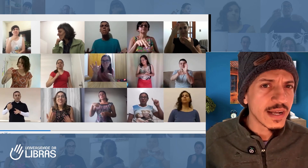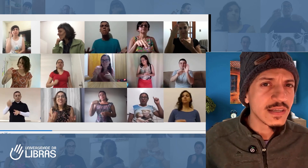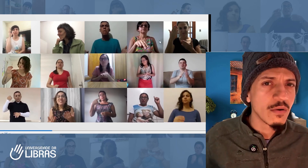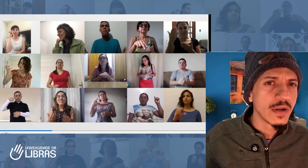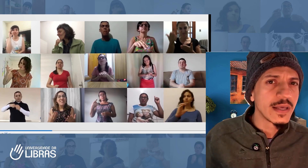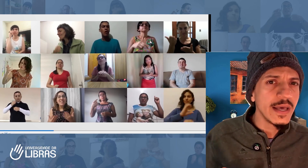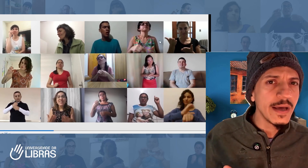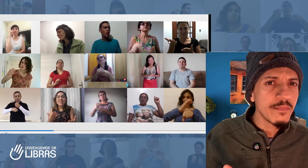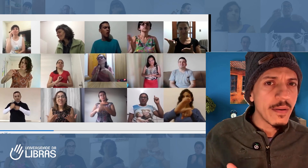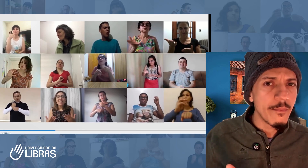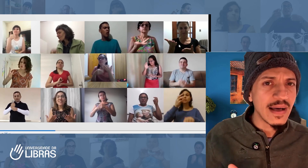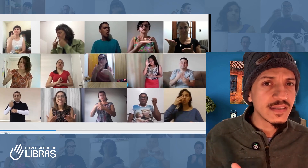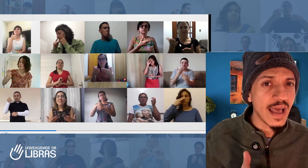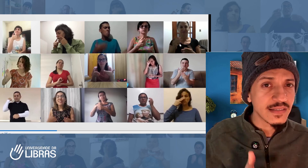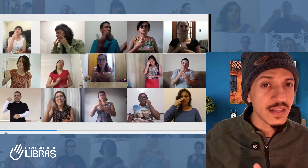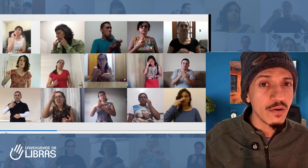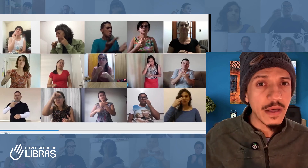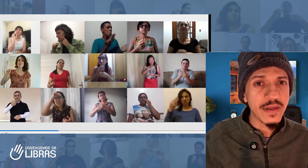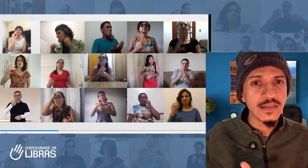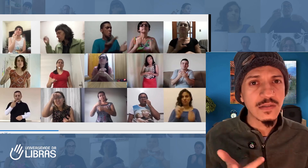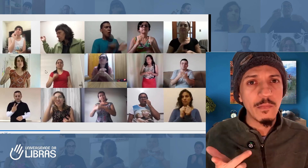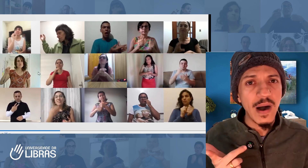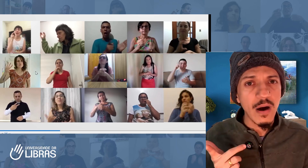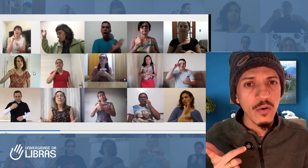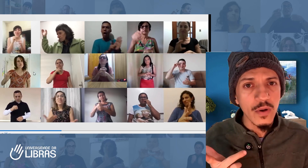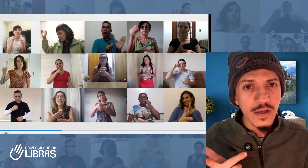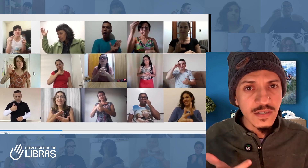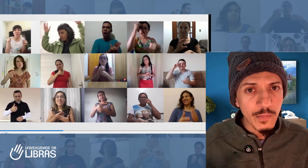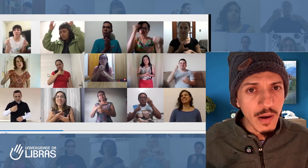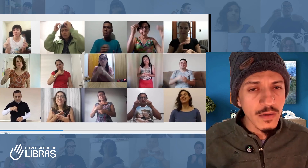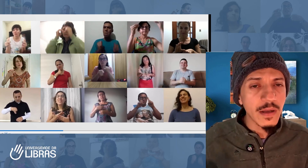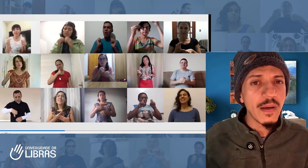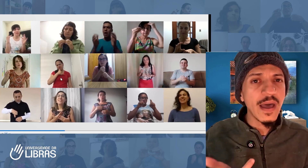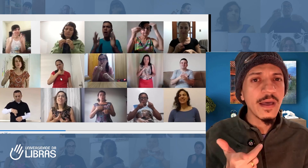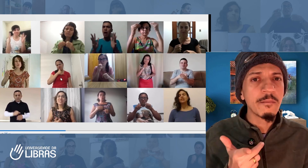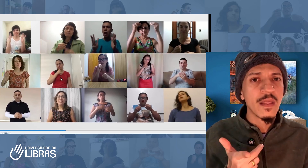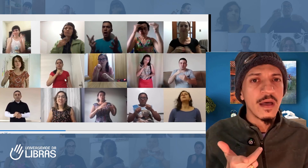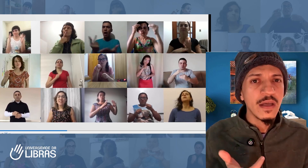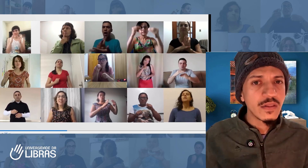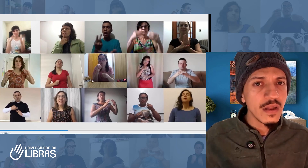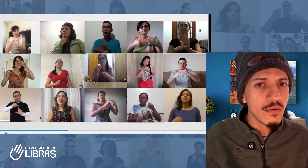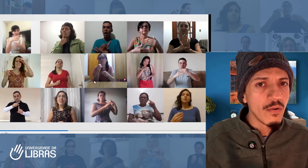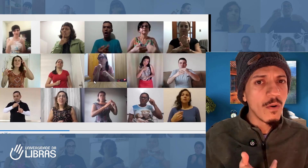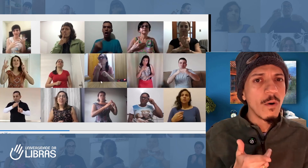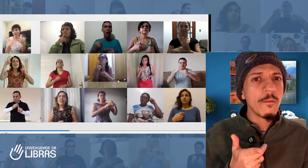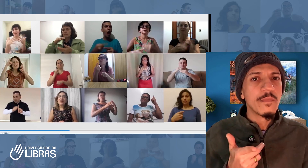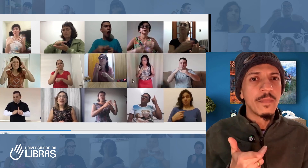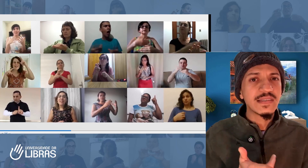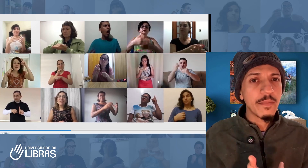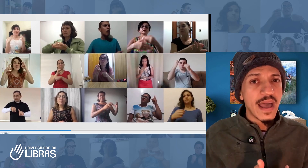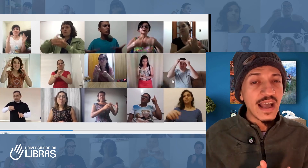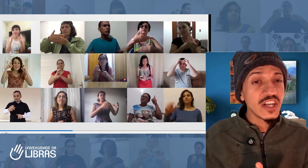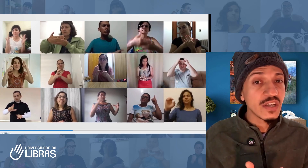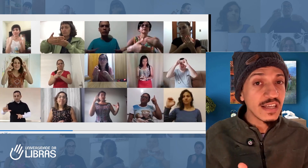aluna aqui, mas essa daqui eu lembro que é de São Paulo também, interior, percebe? Esse daqui